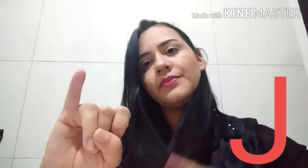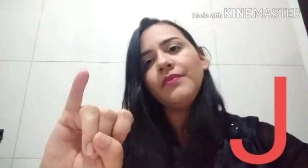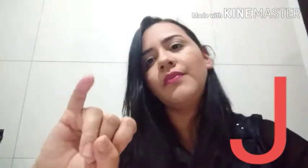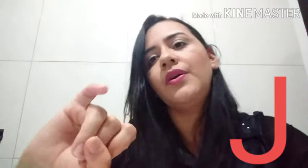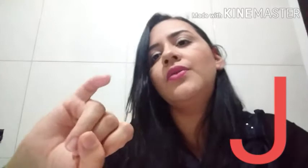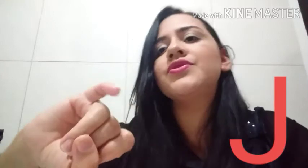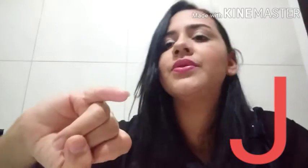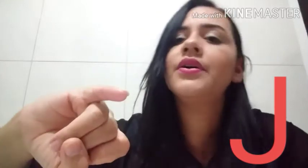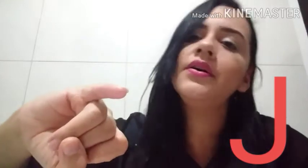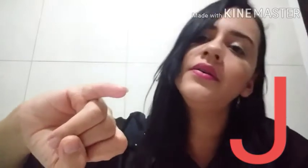ó o J, ó.